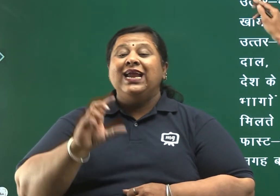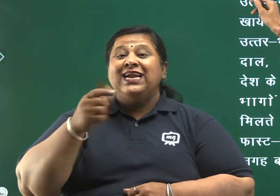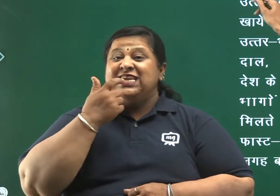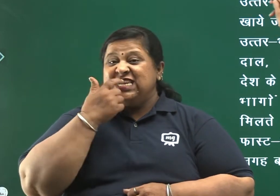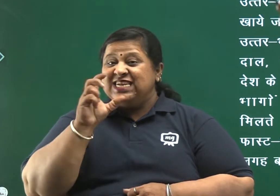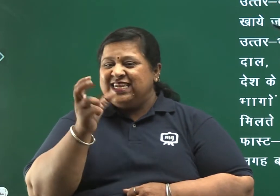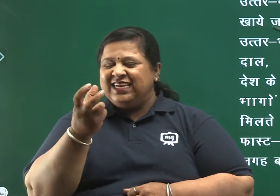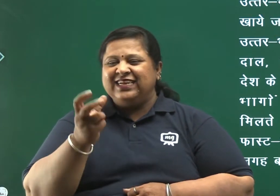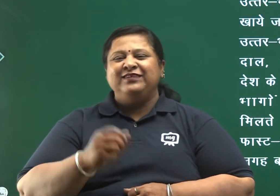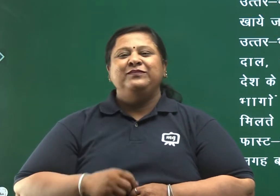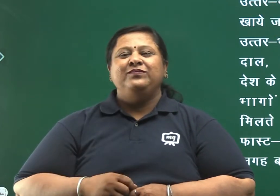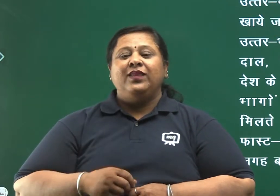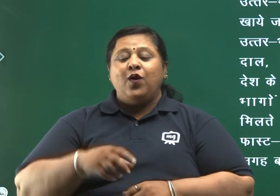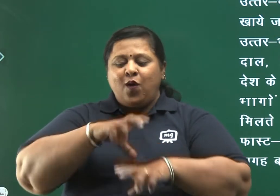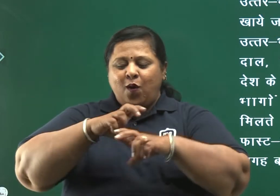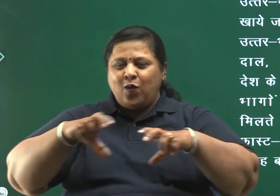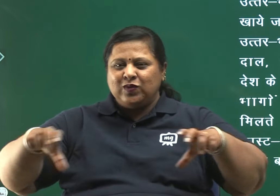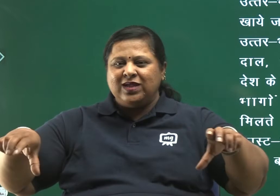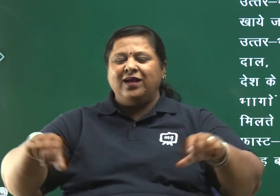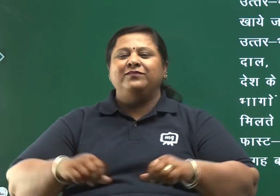इडली, डोसा,